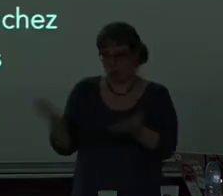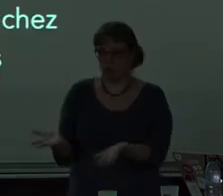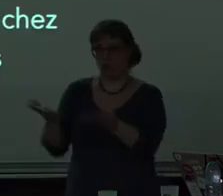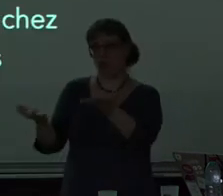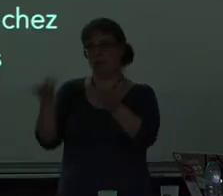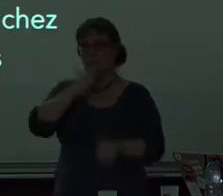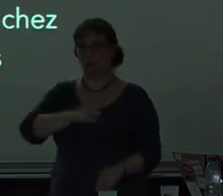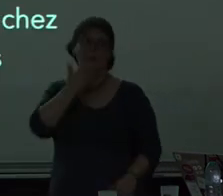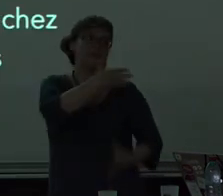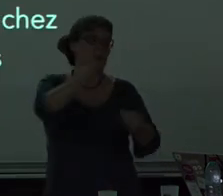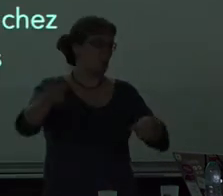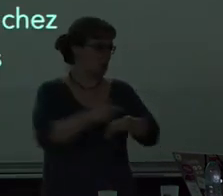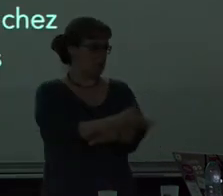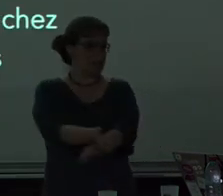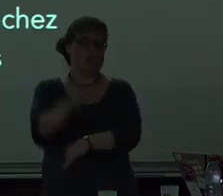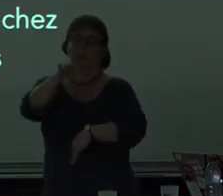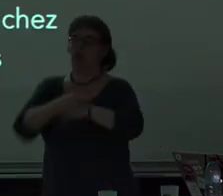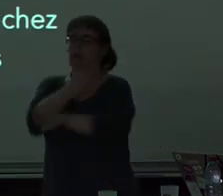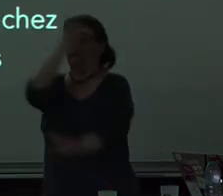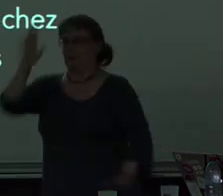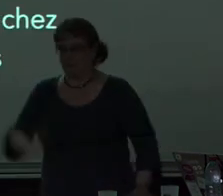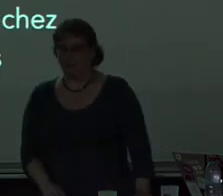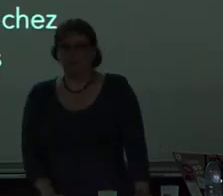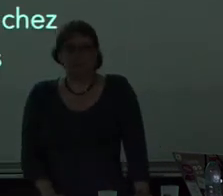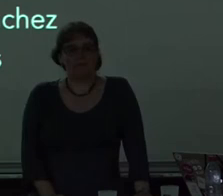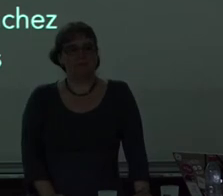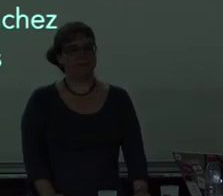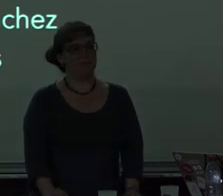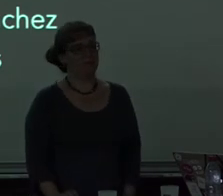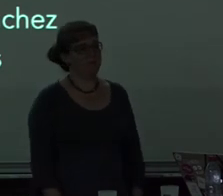plutôt sympa. Merci beaucoup, j'ai dépassé 2 minutes.